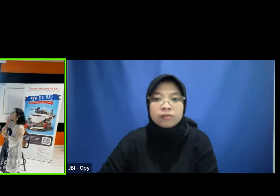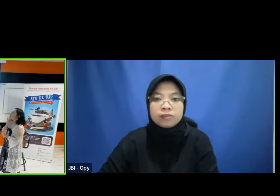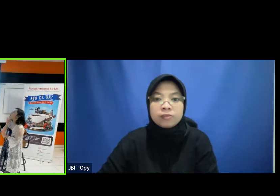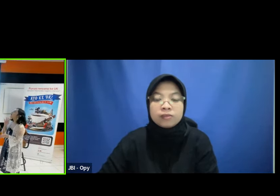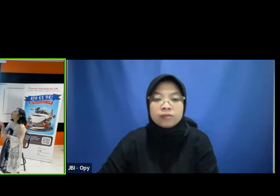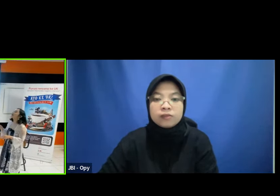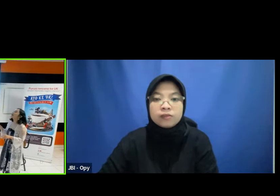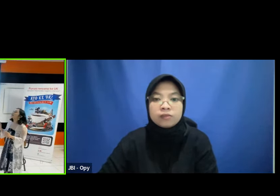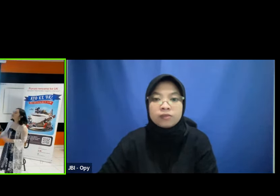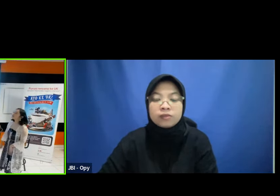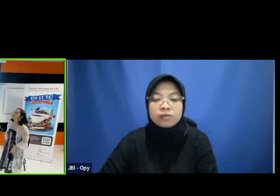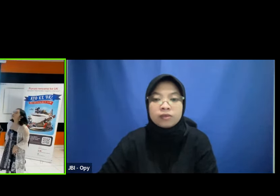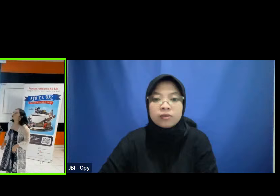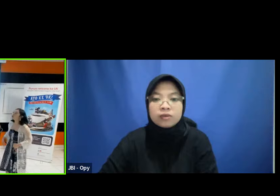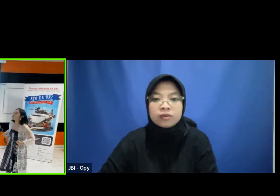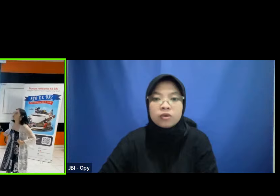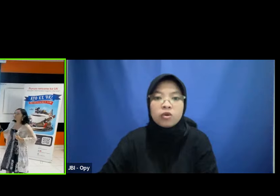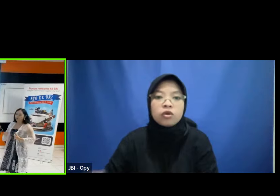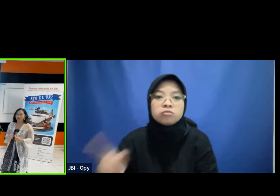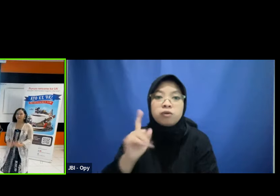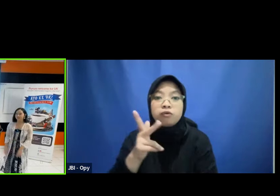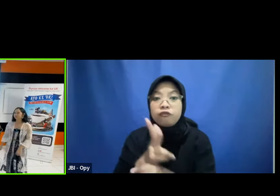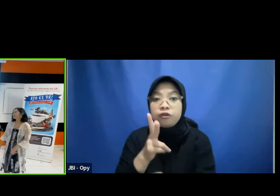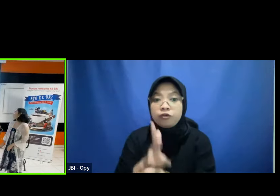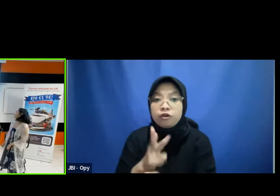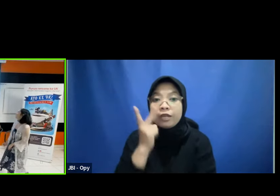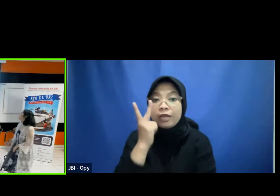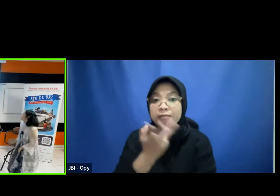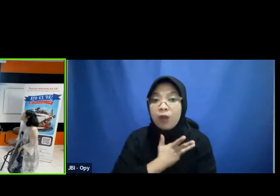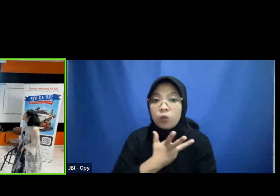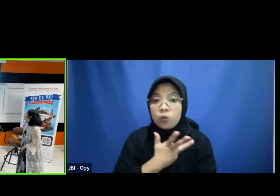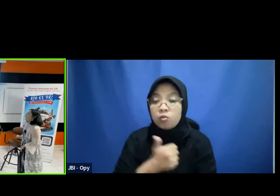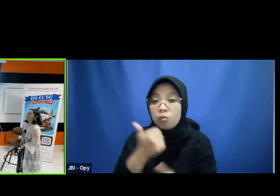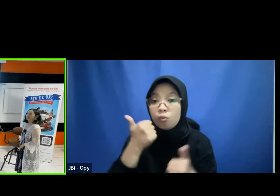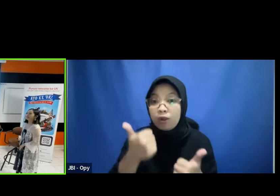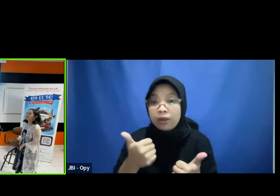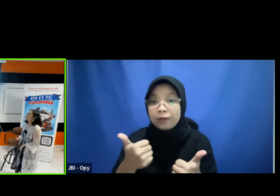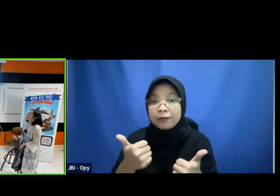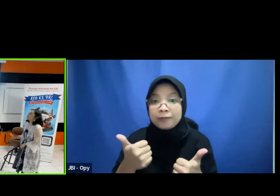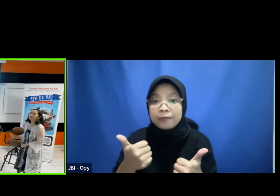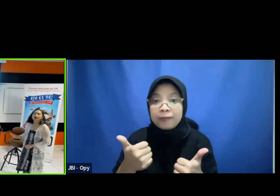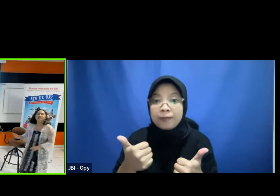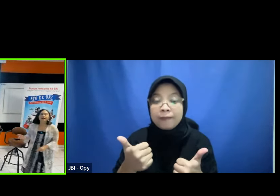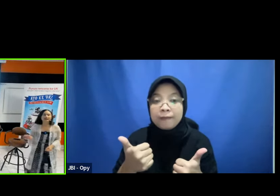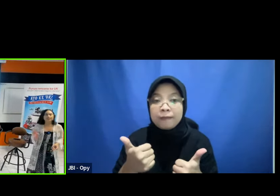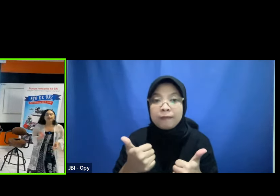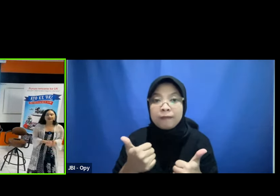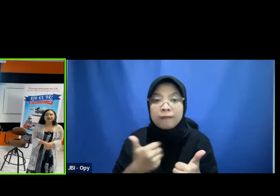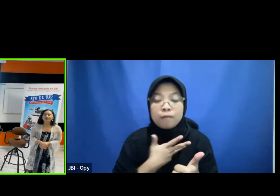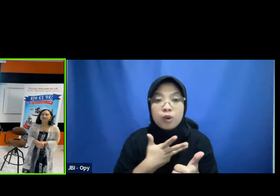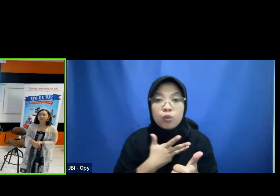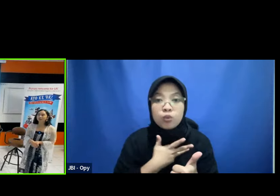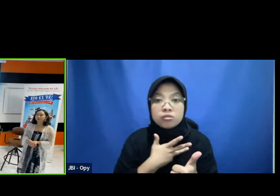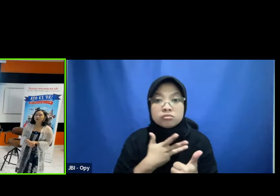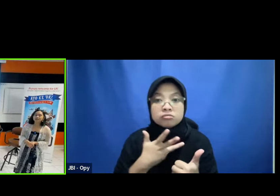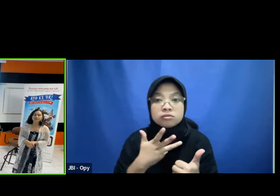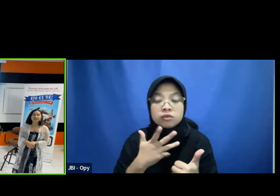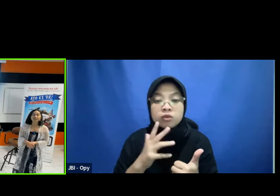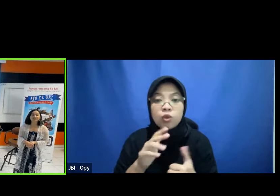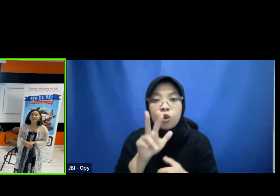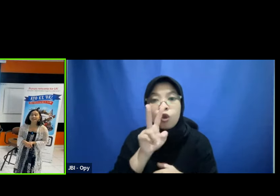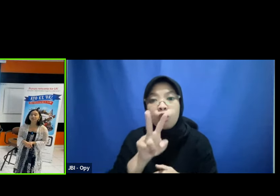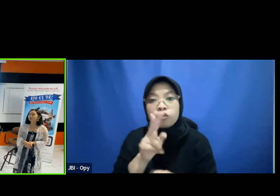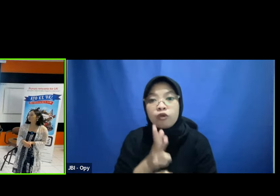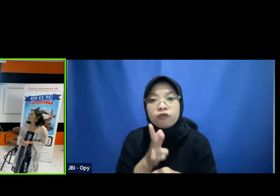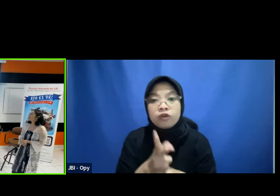oke Kara kita mau video betul teman-teman Kita mau ada tonton